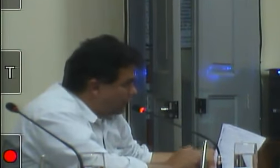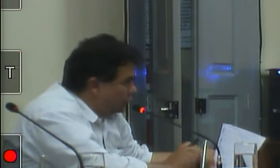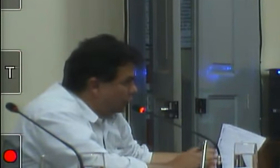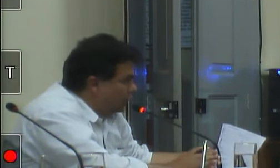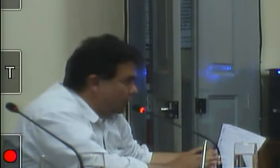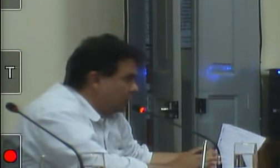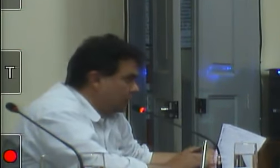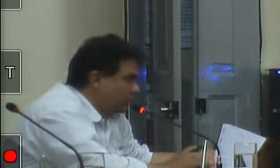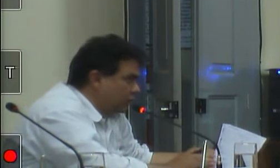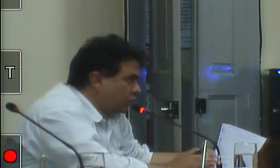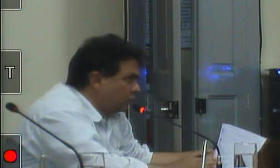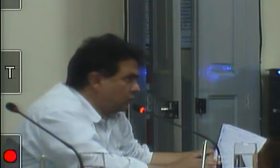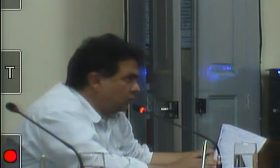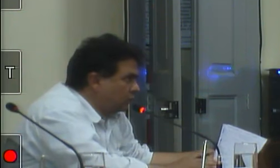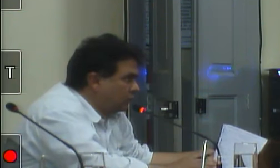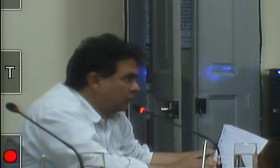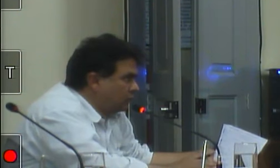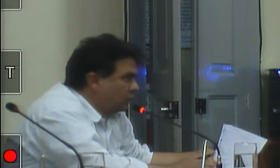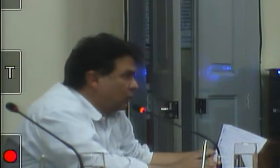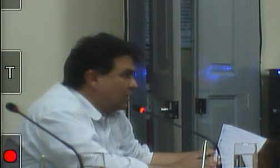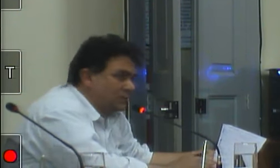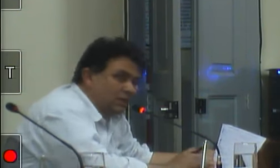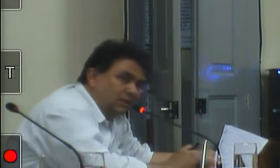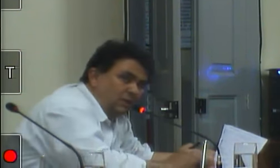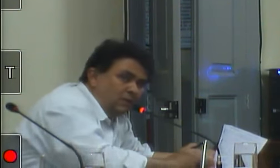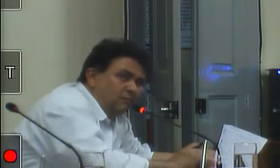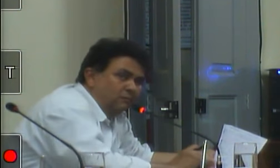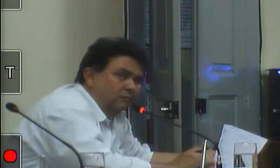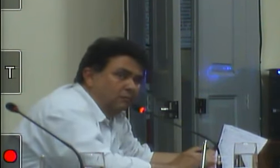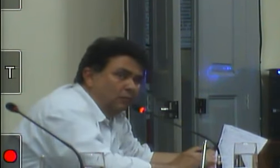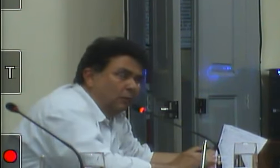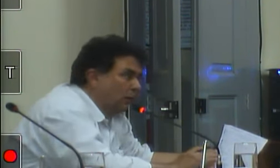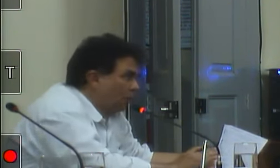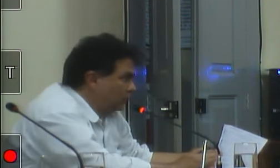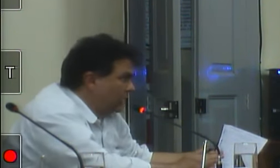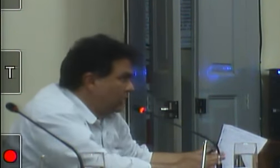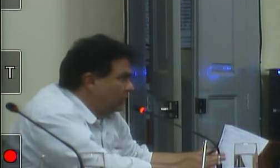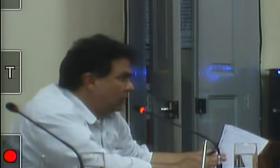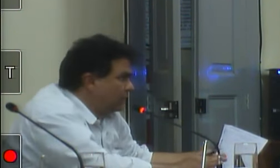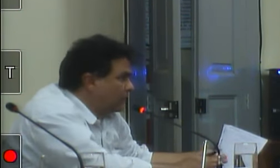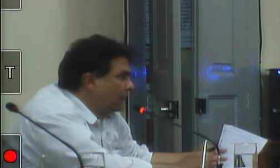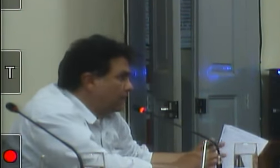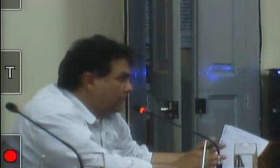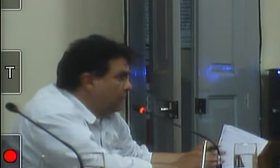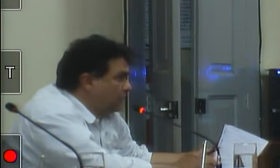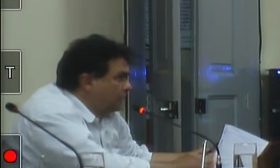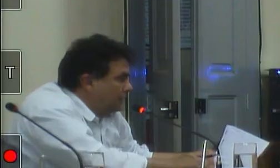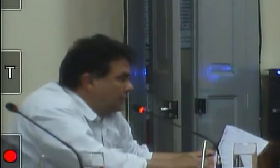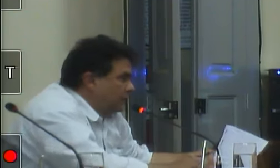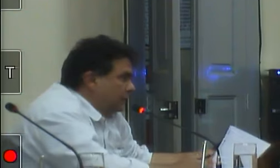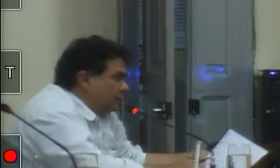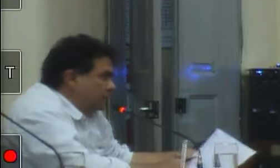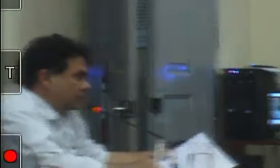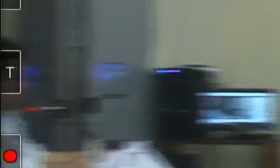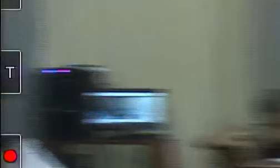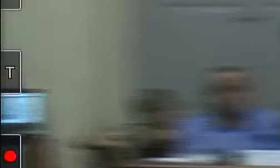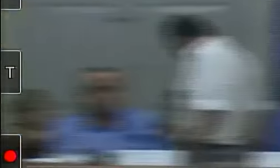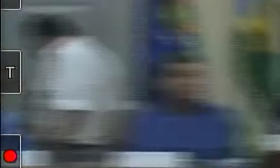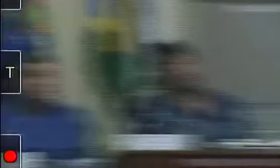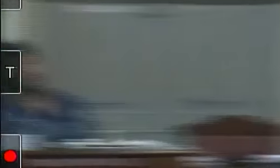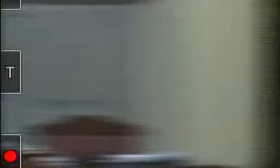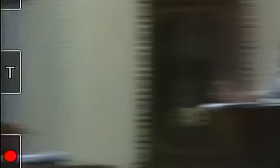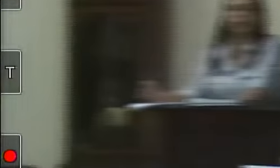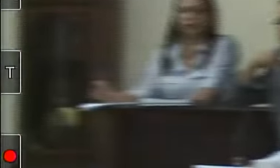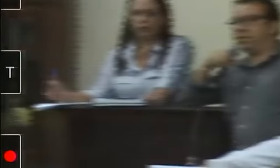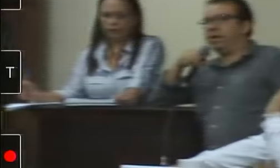tem tido negociação nesse sentido? Cadê o Guilherme? Que é um exame assim... Esse não, né? Não então, tem. Então, por que eu perguntei ele? Hoje, o Hospital Escola